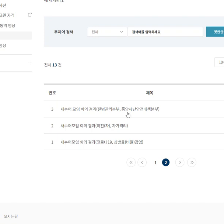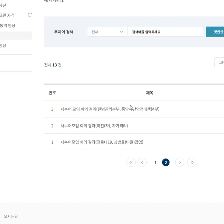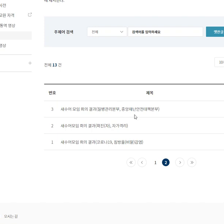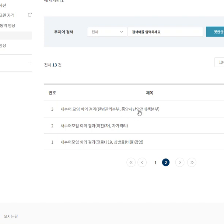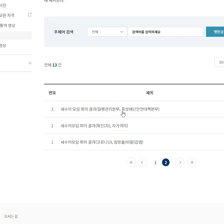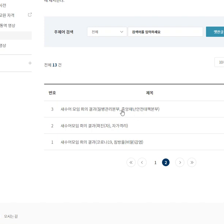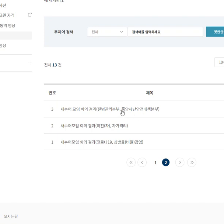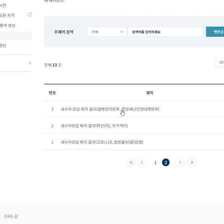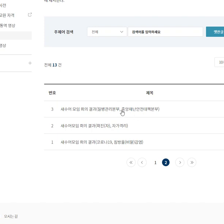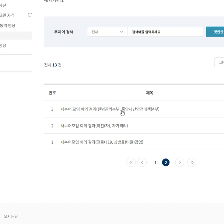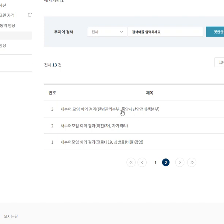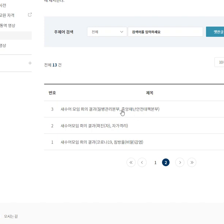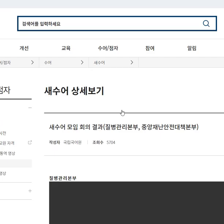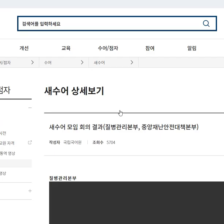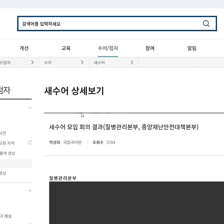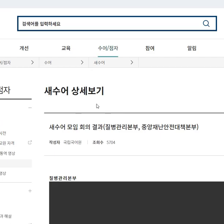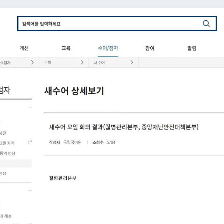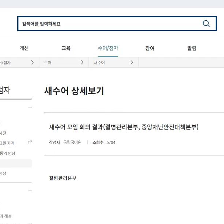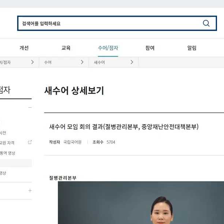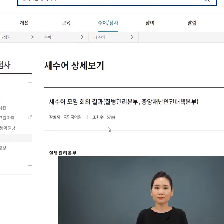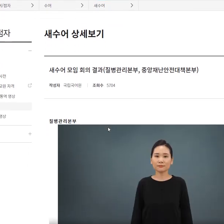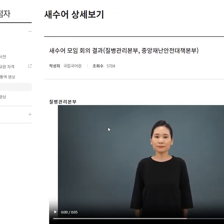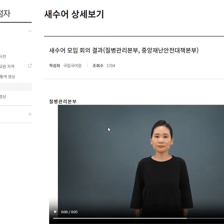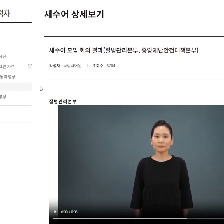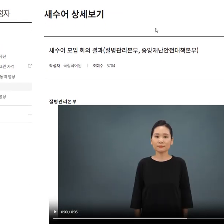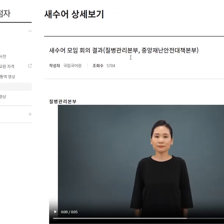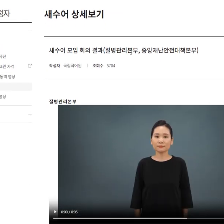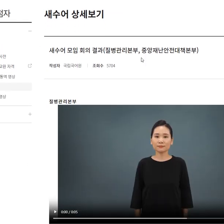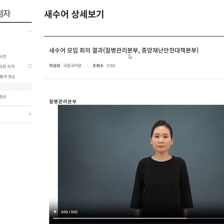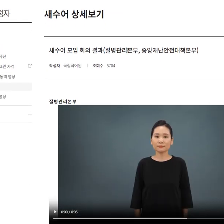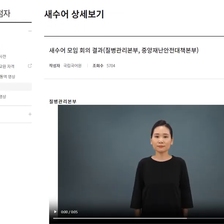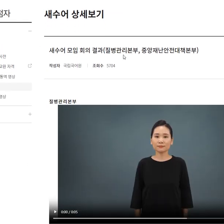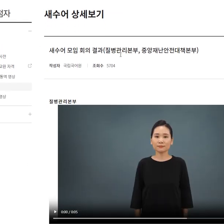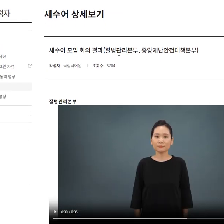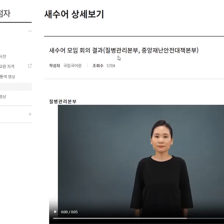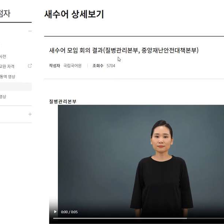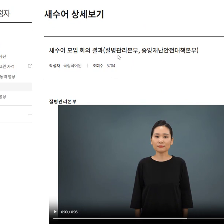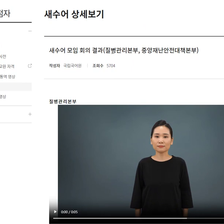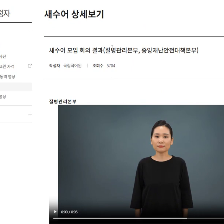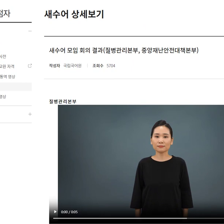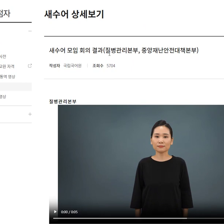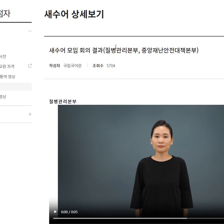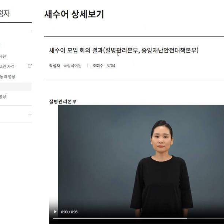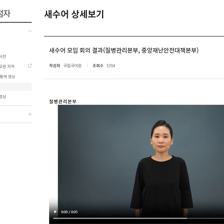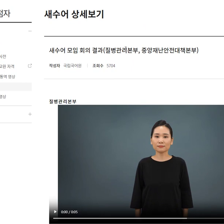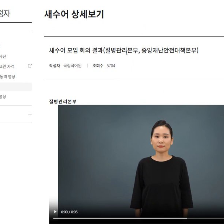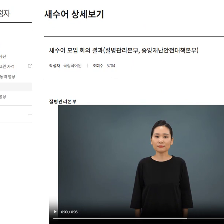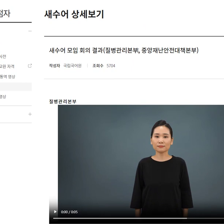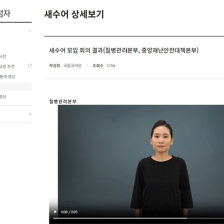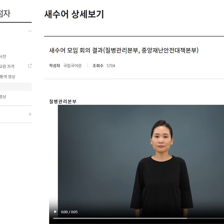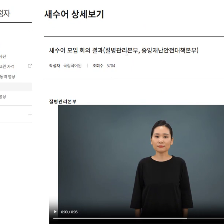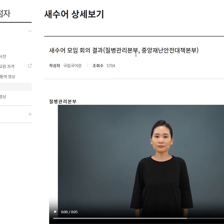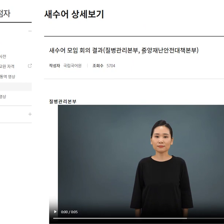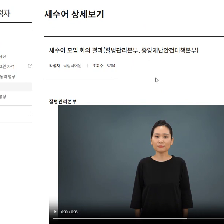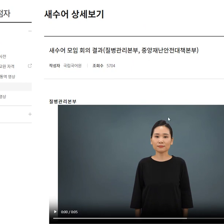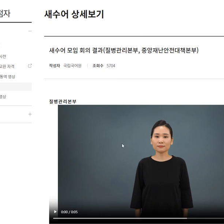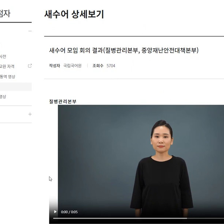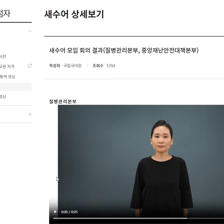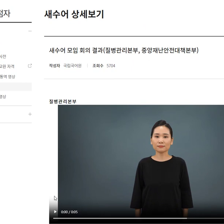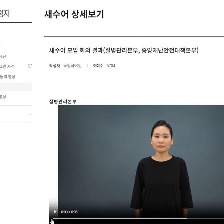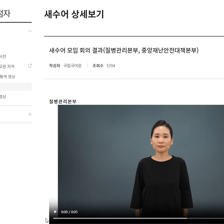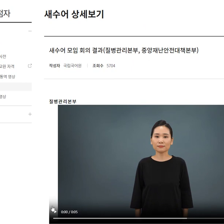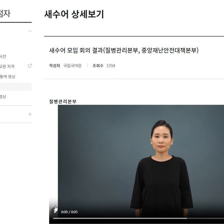뭐 이런 건 대표적이고 이거는 뭐 워낙 한국어도 한자어를 세 개 정도